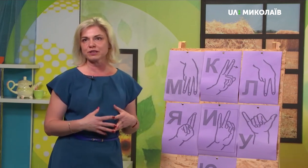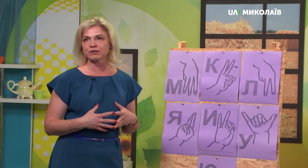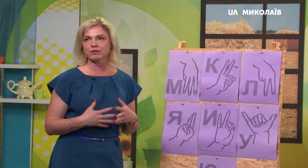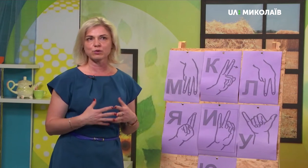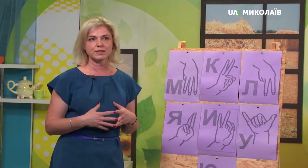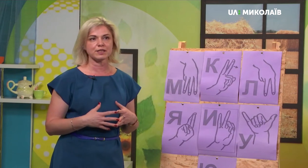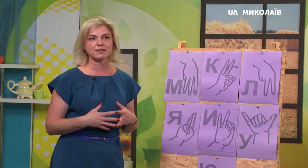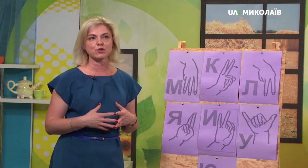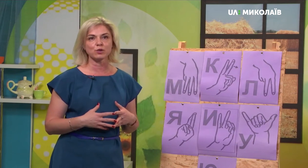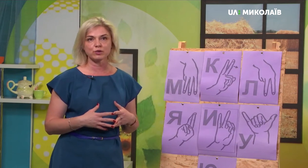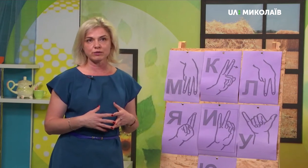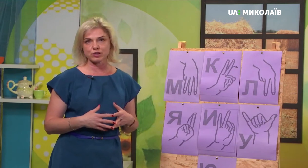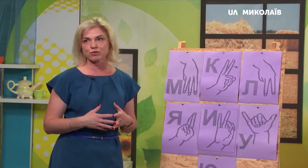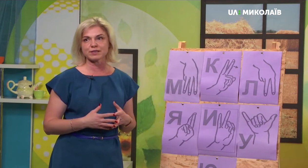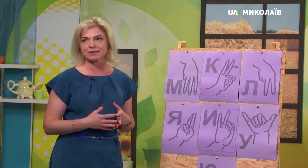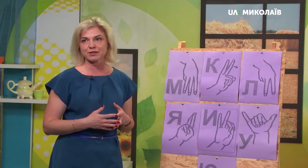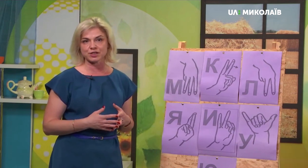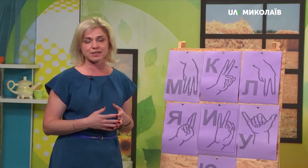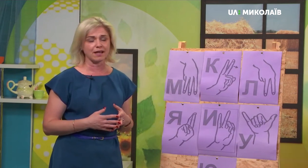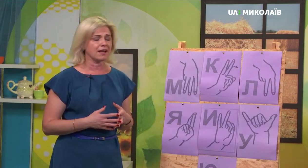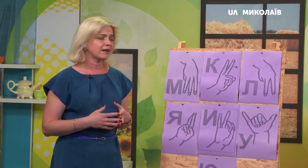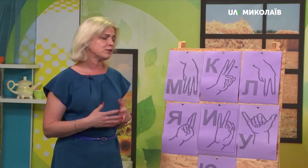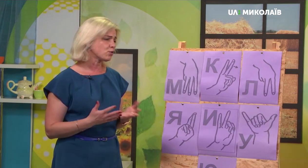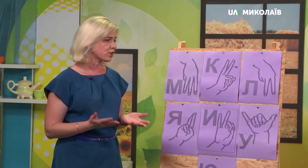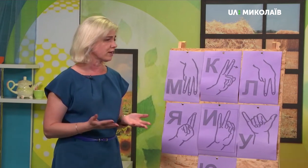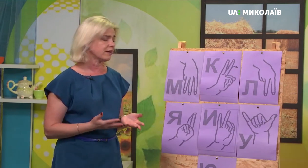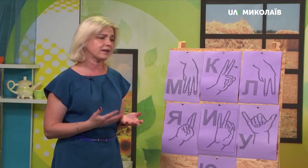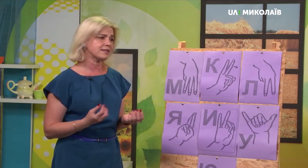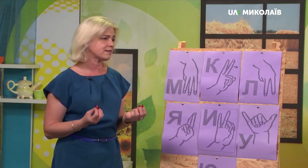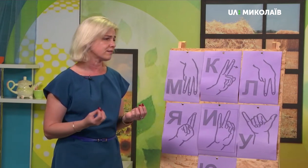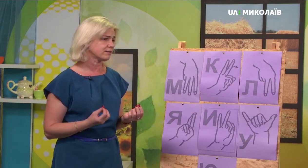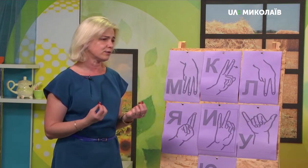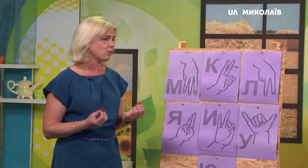на вулиці незнайому людину, якщо вона знає жести. Хай трошки, хай якісь, ну,